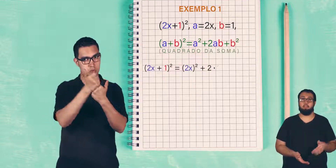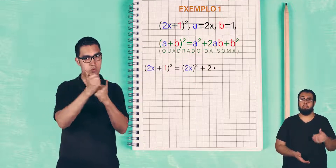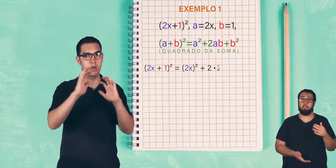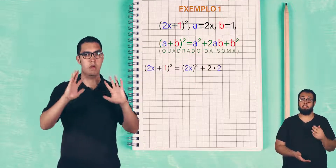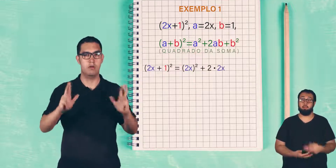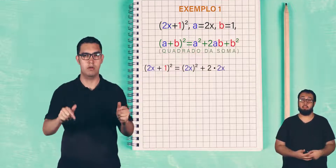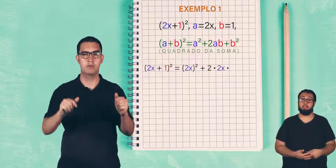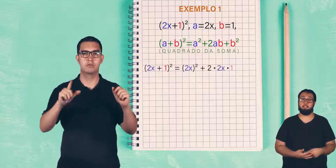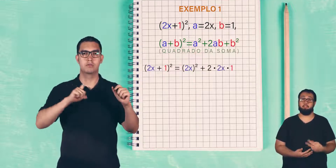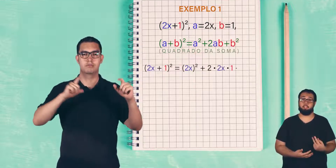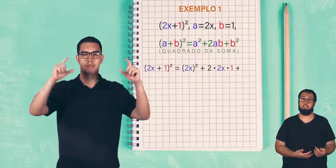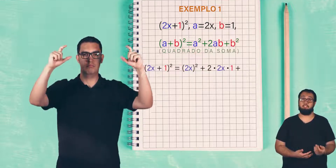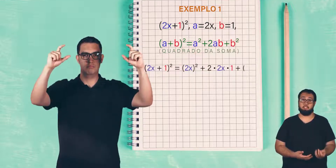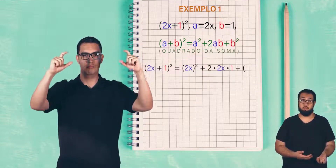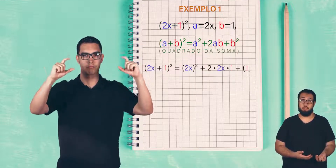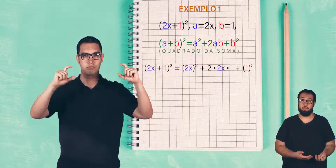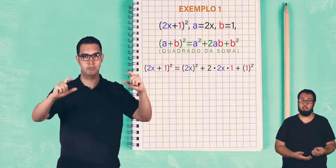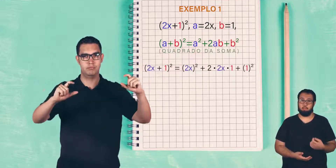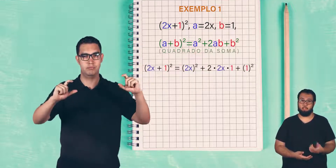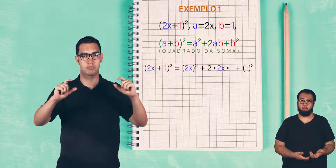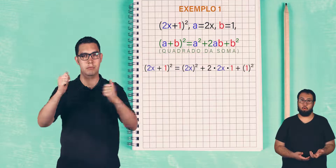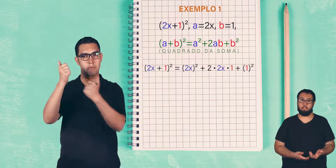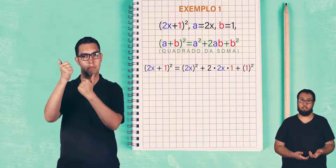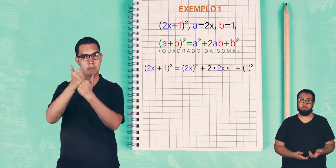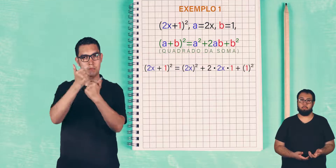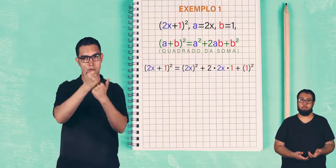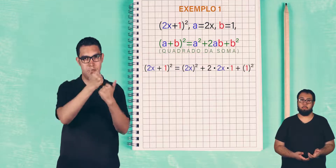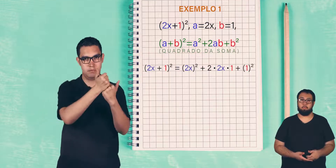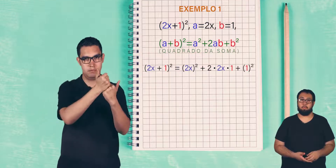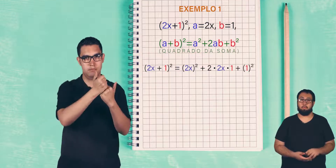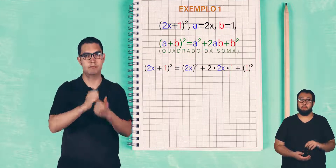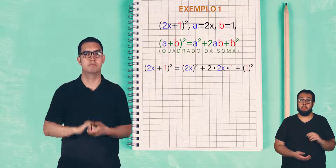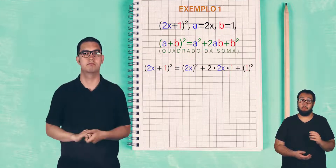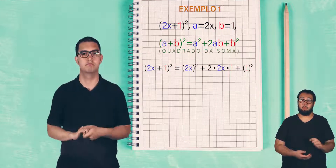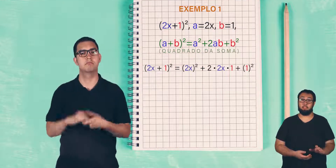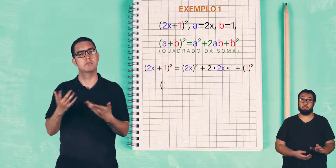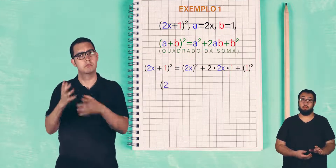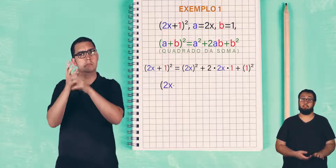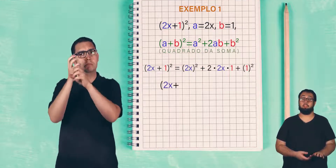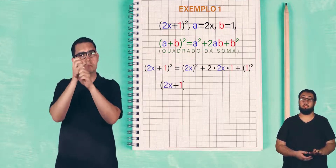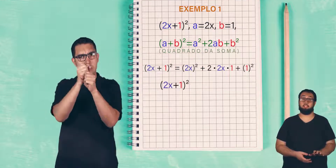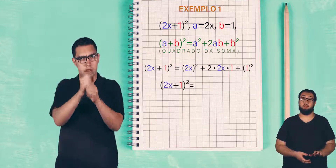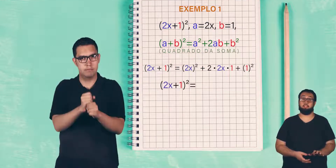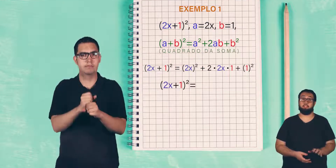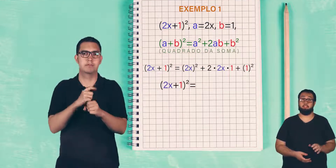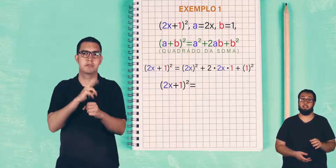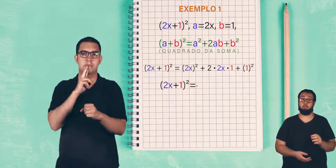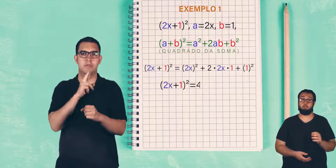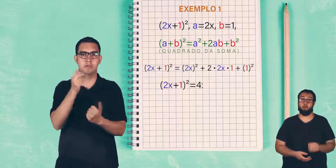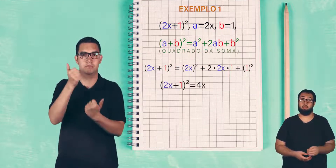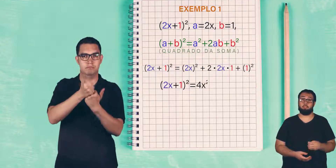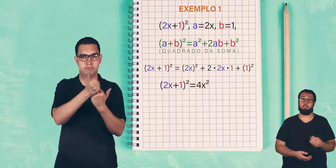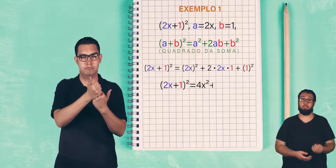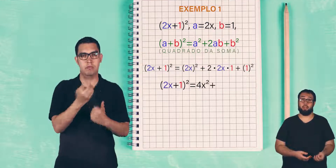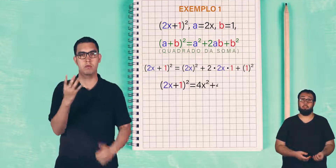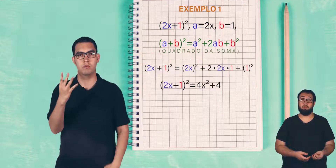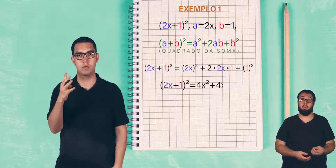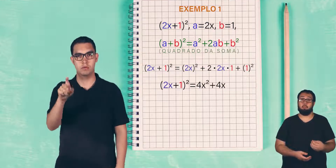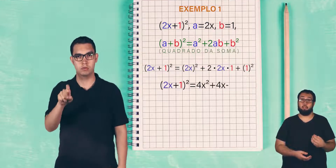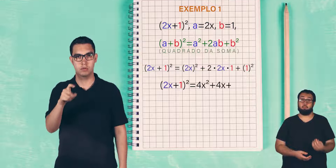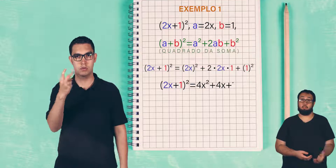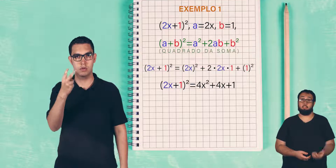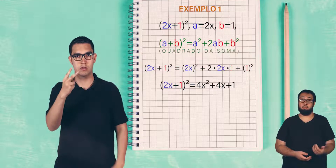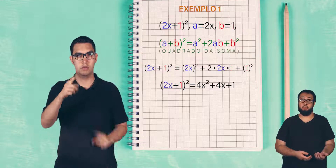quadrado, mais 2 vezes 2x vezes B, mais 1 ao quadrado. Realizando as operações necessárias, teremos